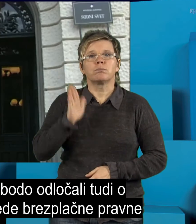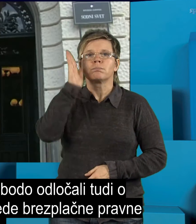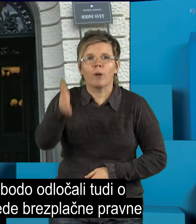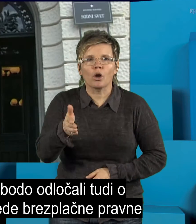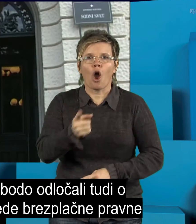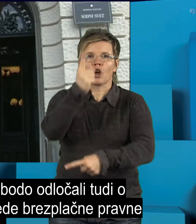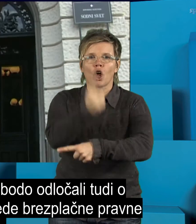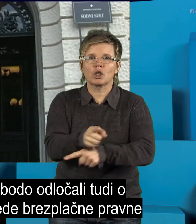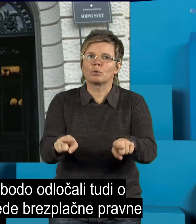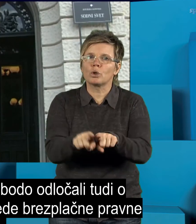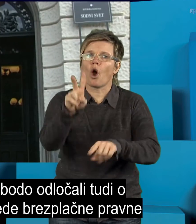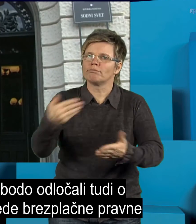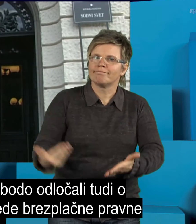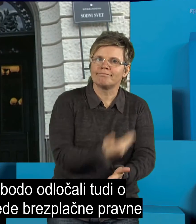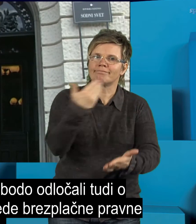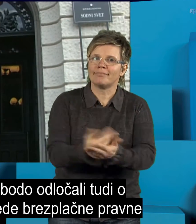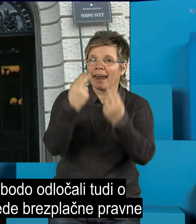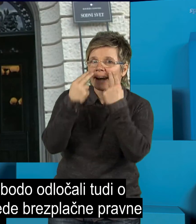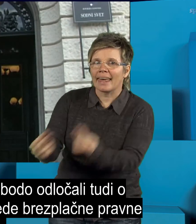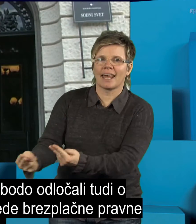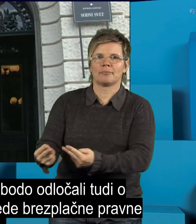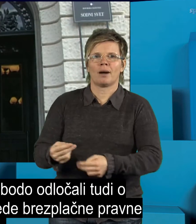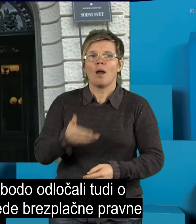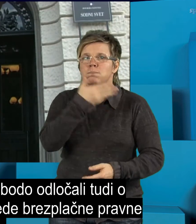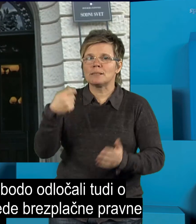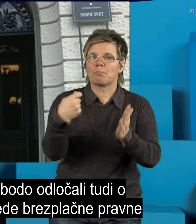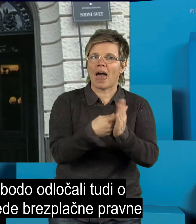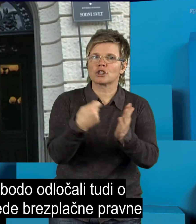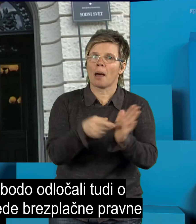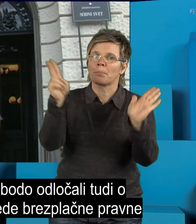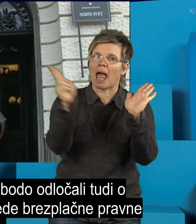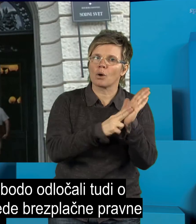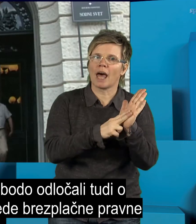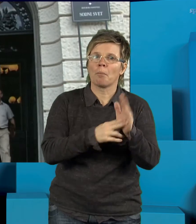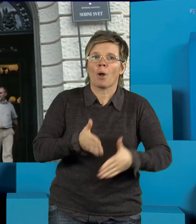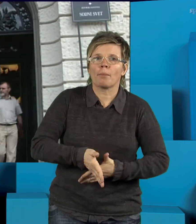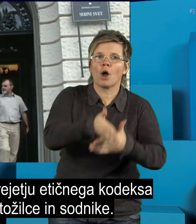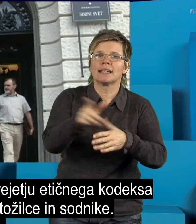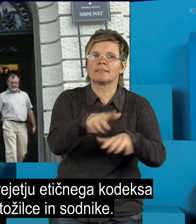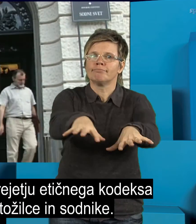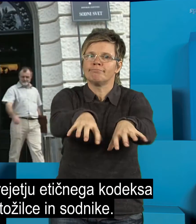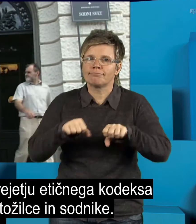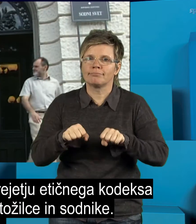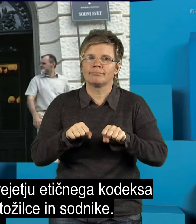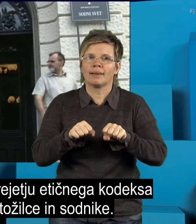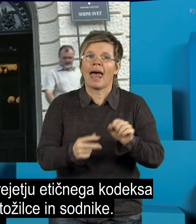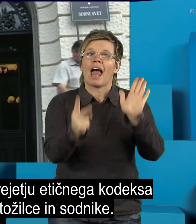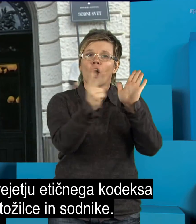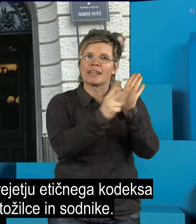Poslanci bodo odločali tudi o novostih glede brezplačne pravne pomoči in sprejetju etičnega kodeksa za vse tožilce in